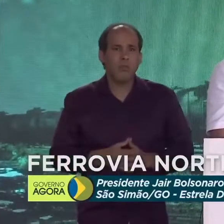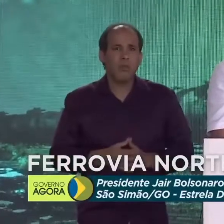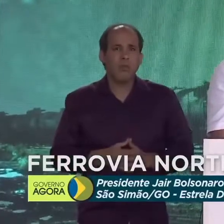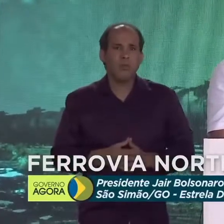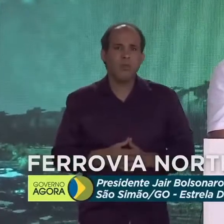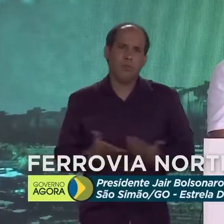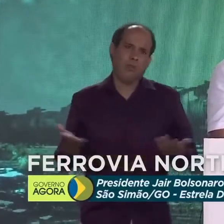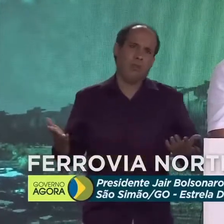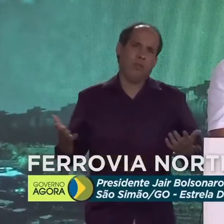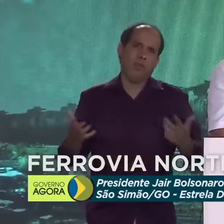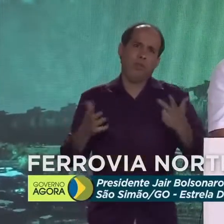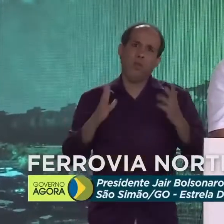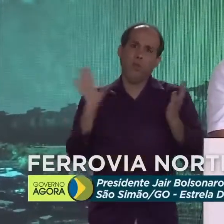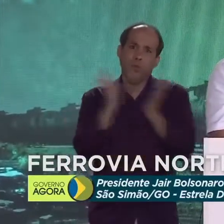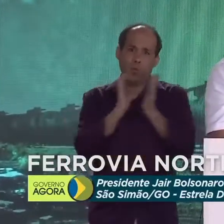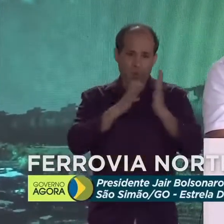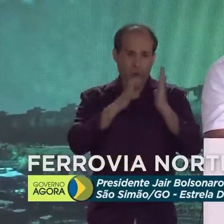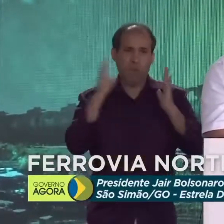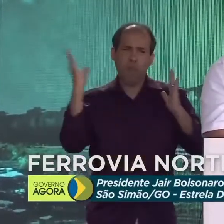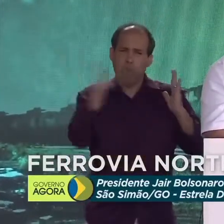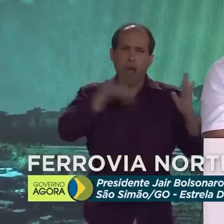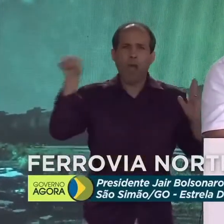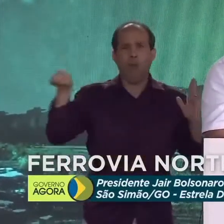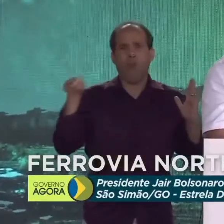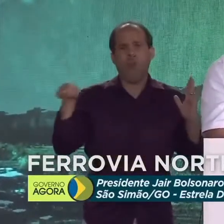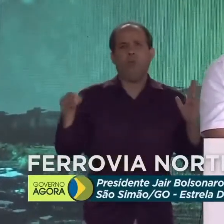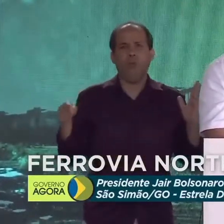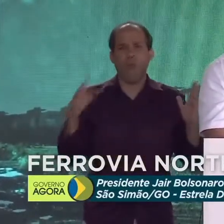E falar nesse partido do mal,